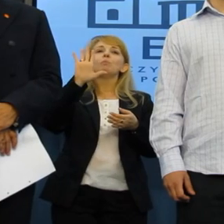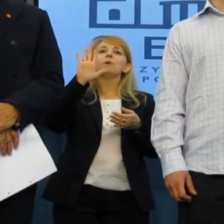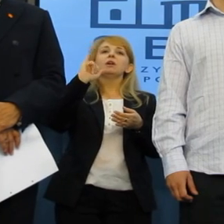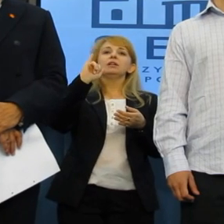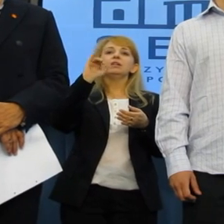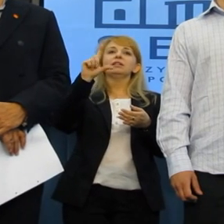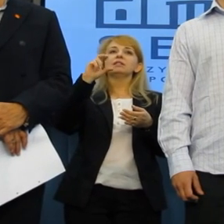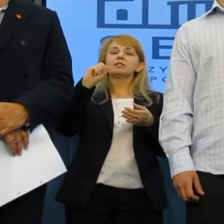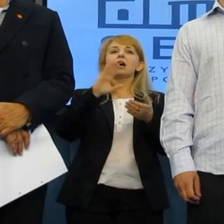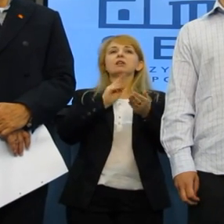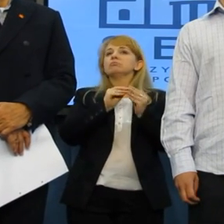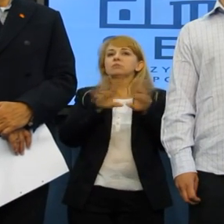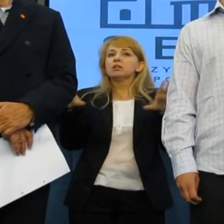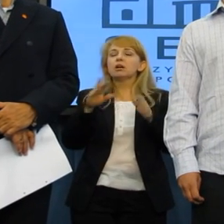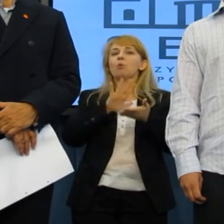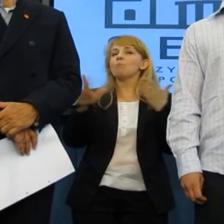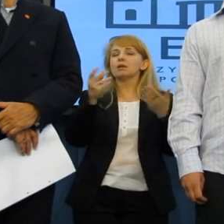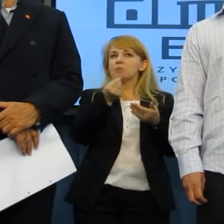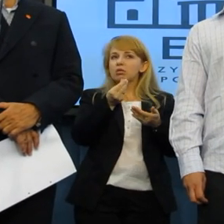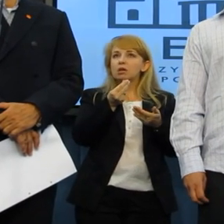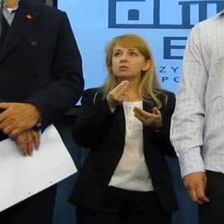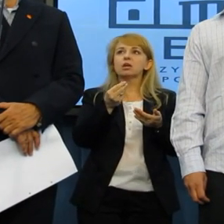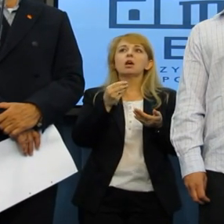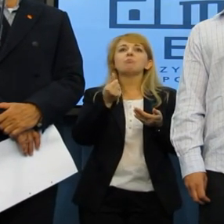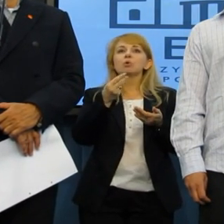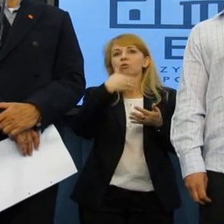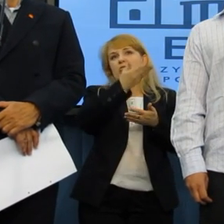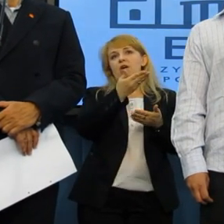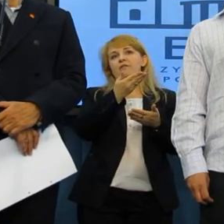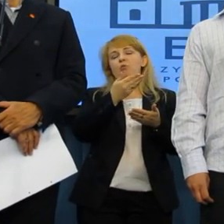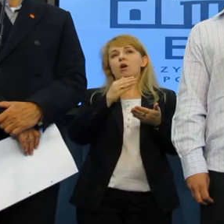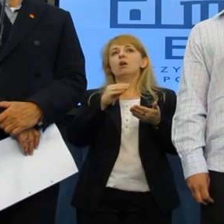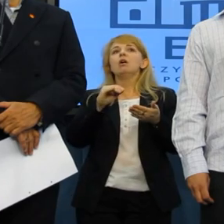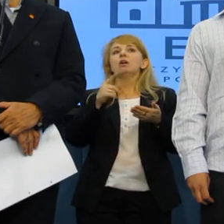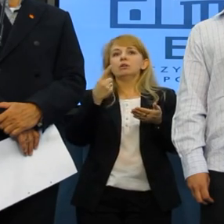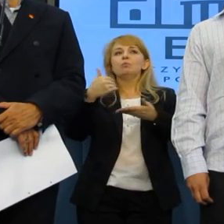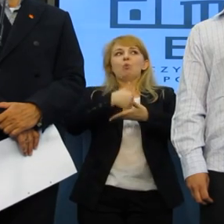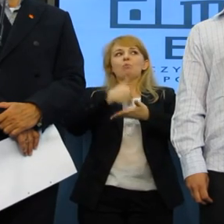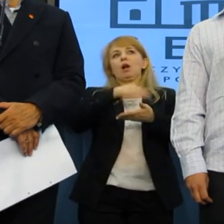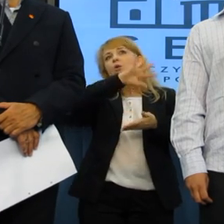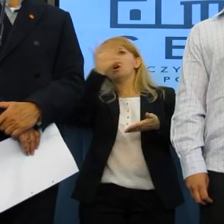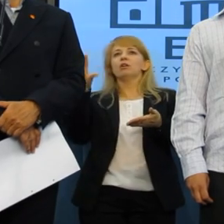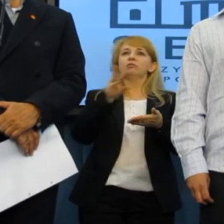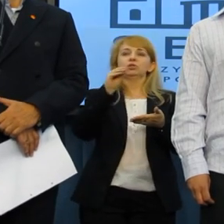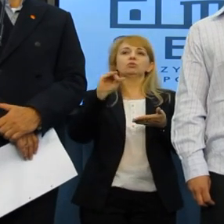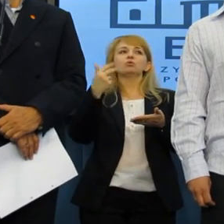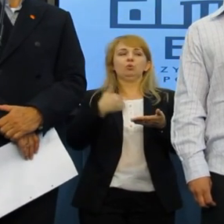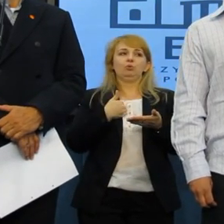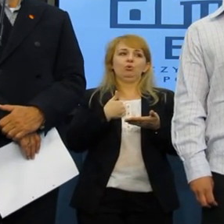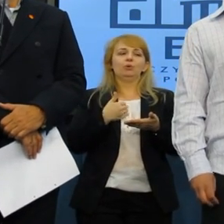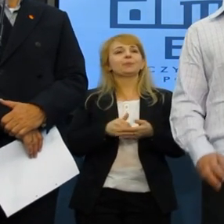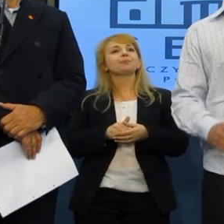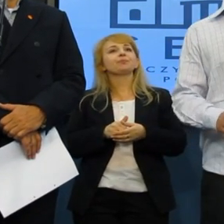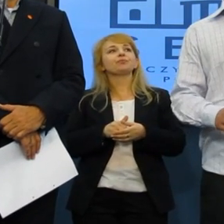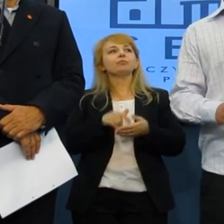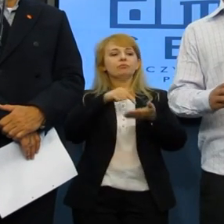bez świadczeń finansowych, świadczyła pomoc prawną w trakcie, kiedy przebyło w areszcie. Jeszcze nadmienię,